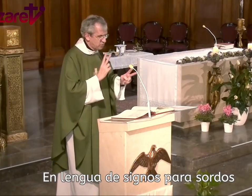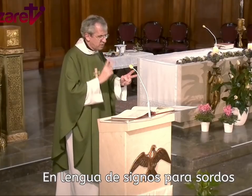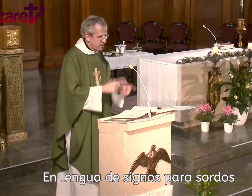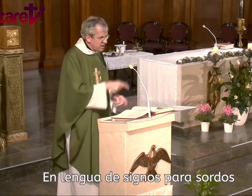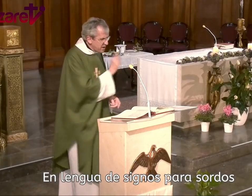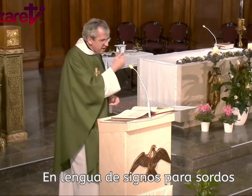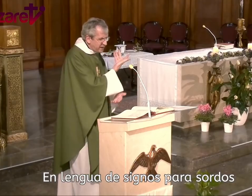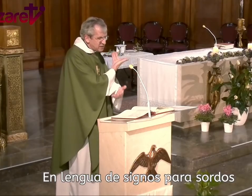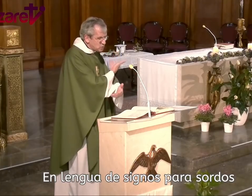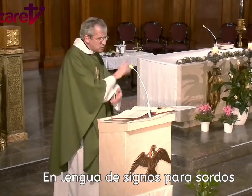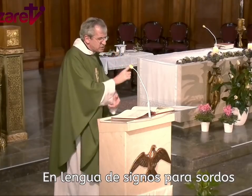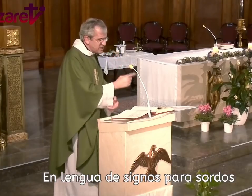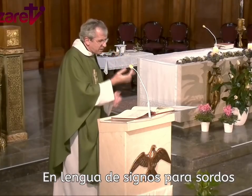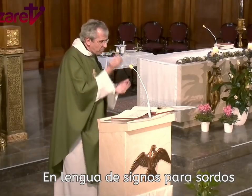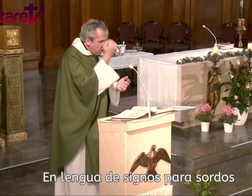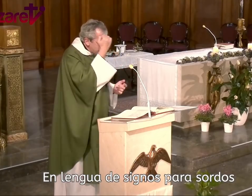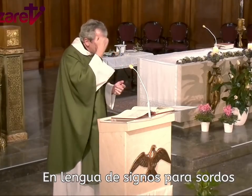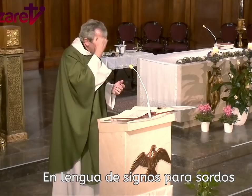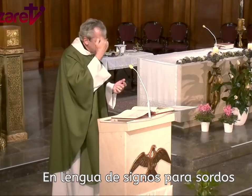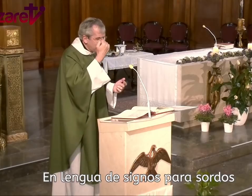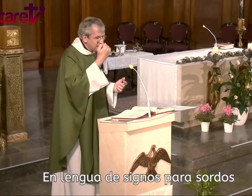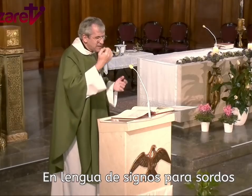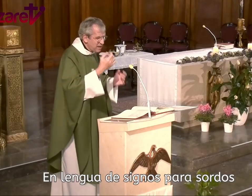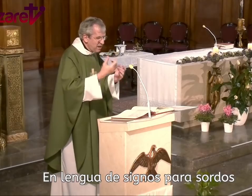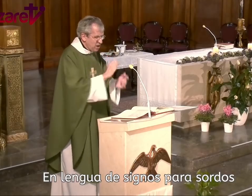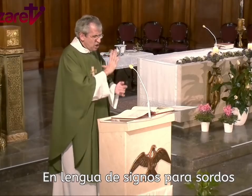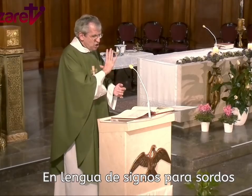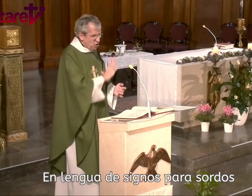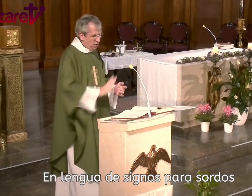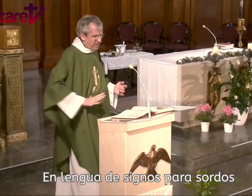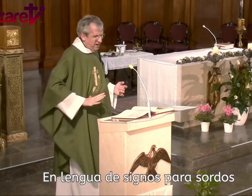Eres un siervo negligente y holgazán